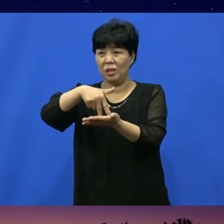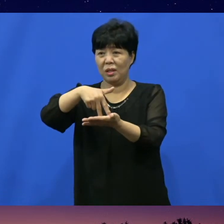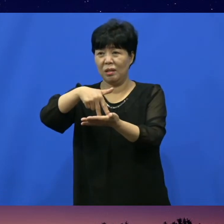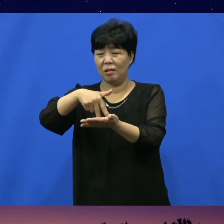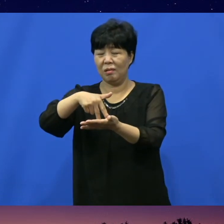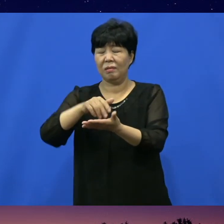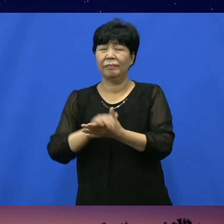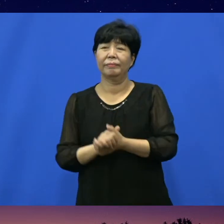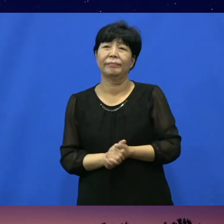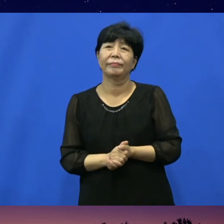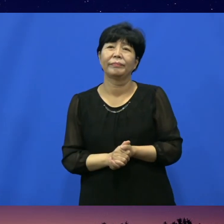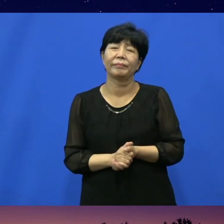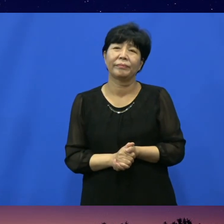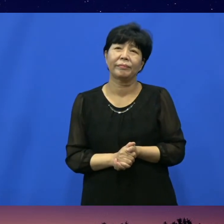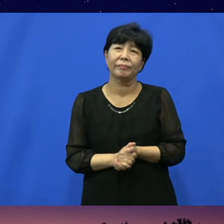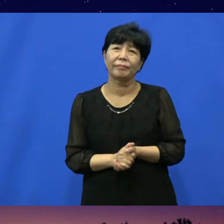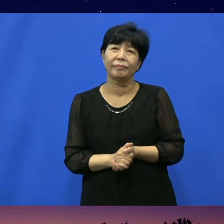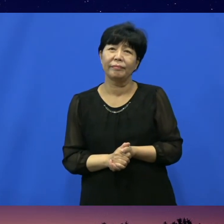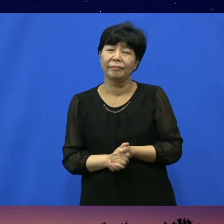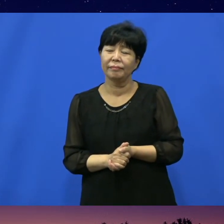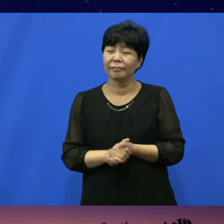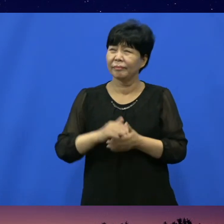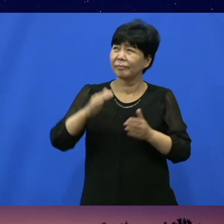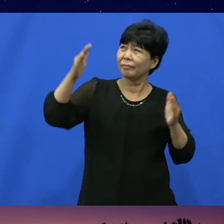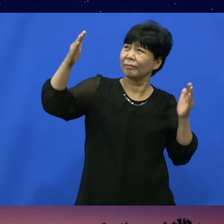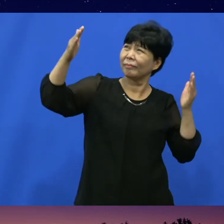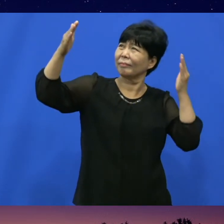사랑해요? 다 할 수가 없는데